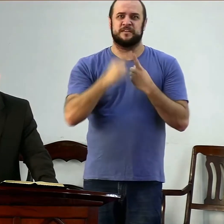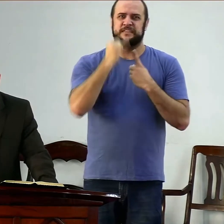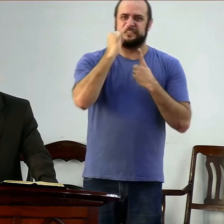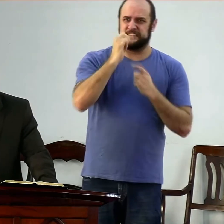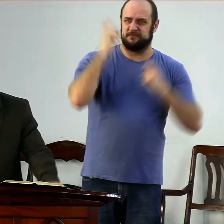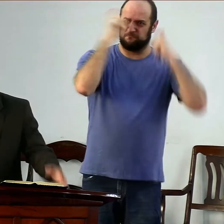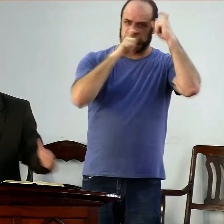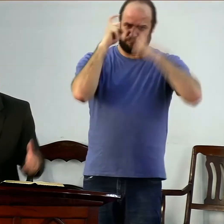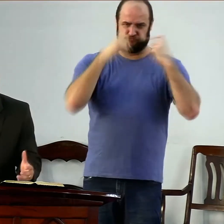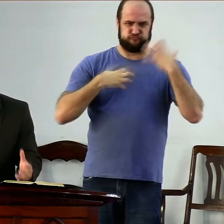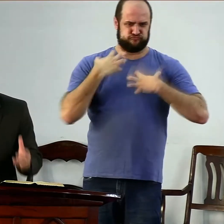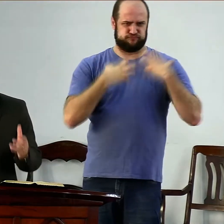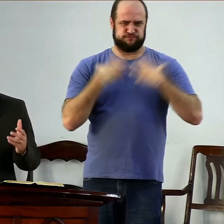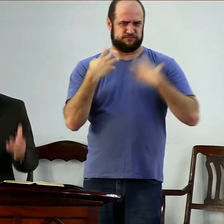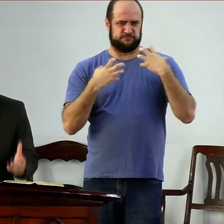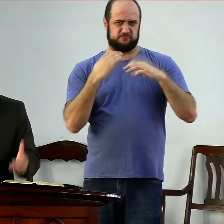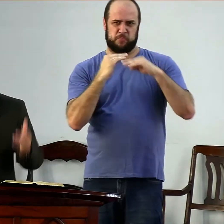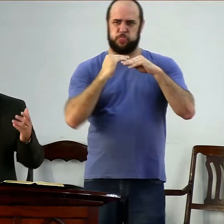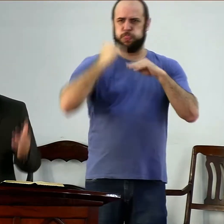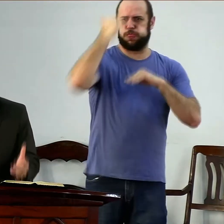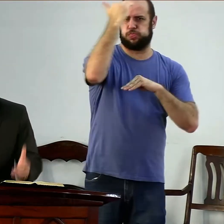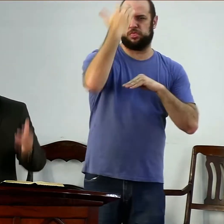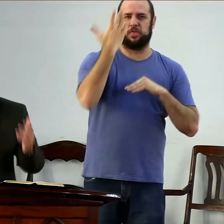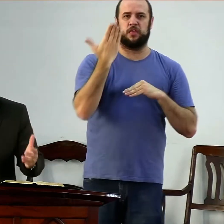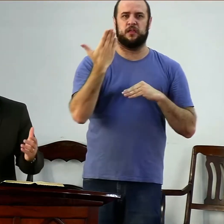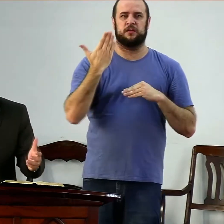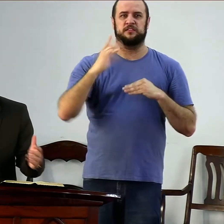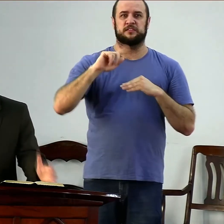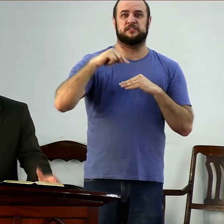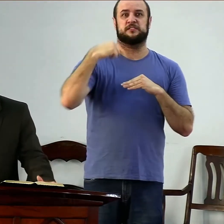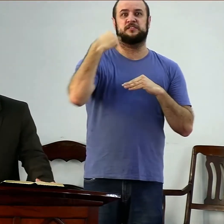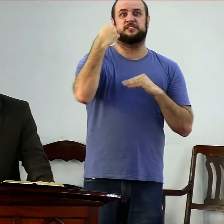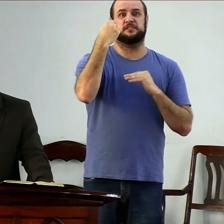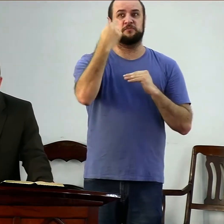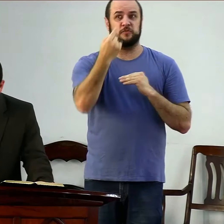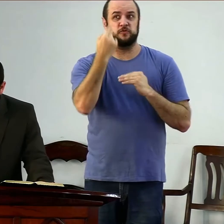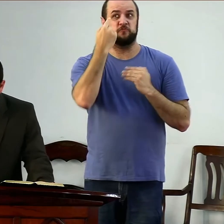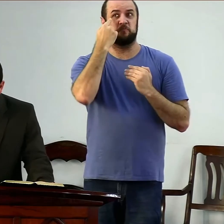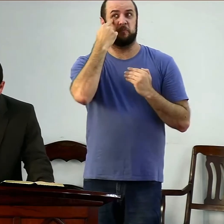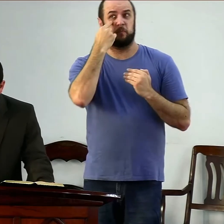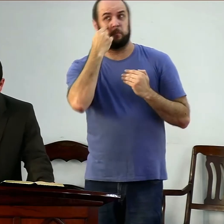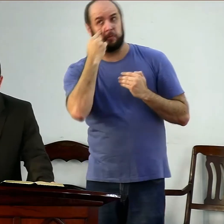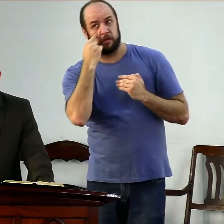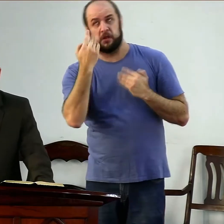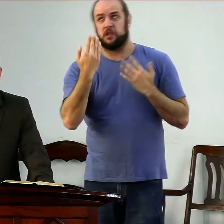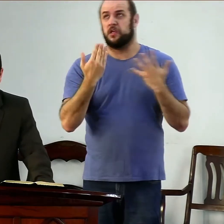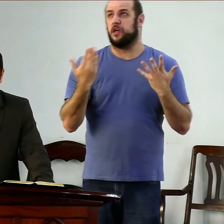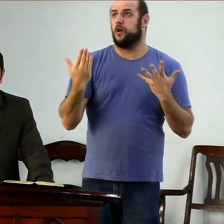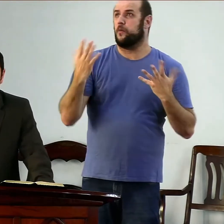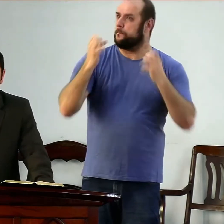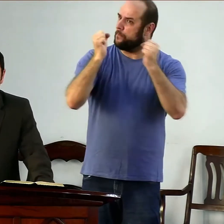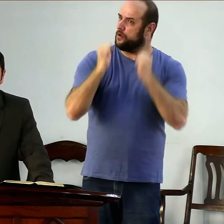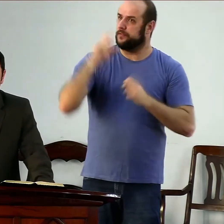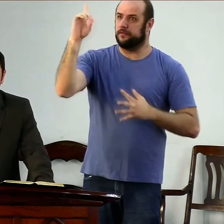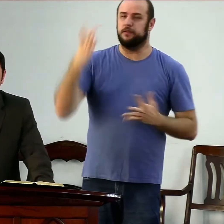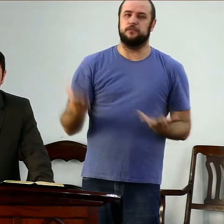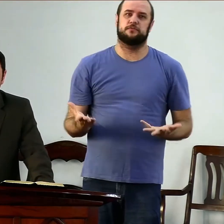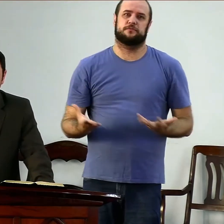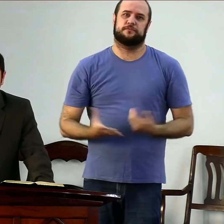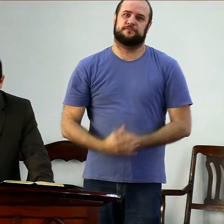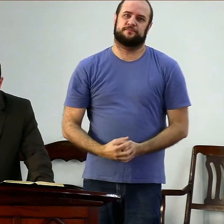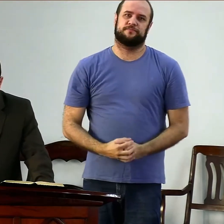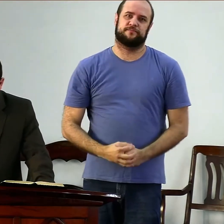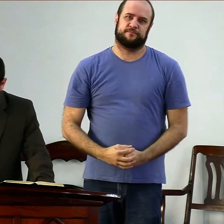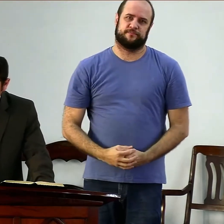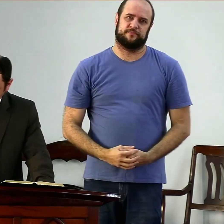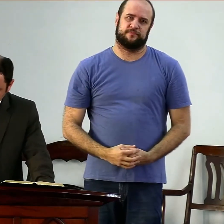preocupação excessiva, logo ela será uma rude desconfiança do poder e do amor de Deus.